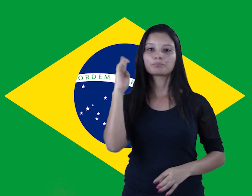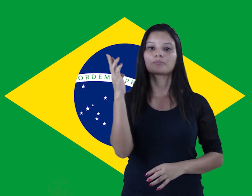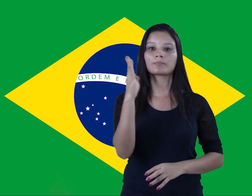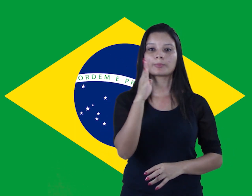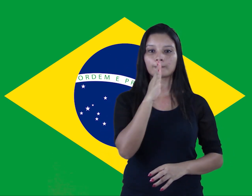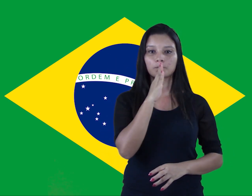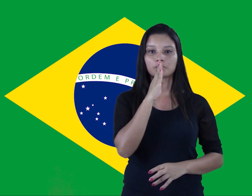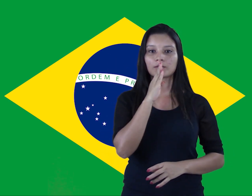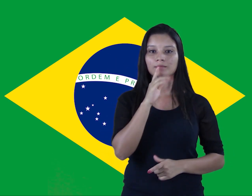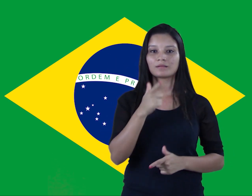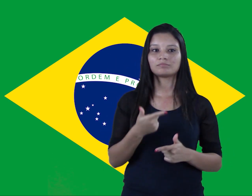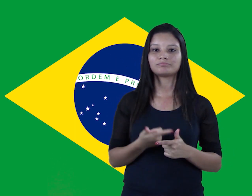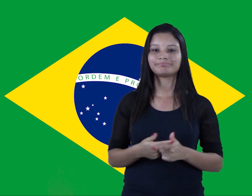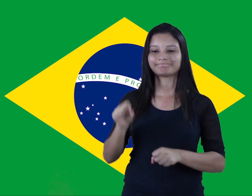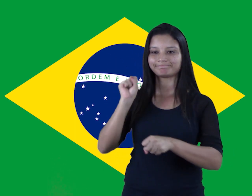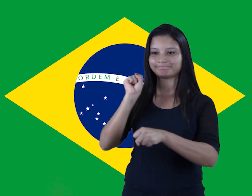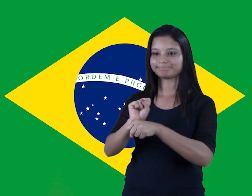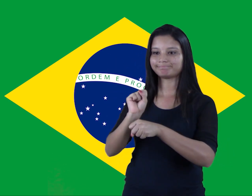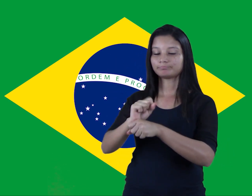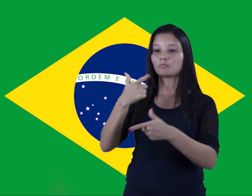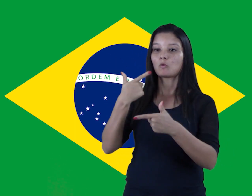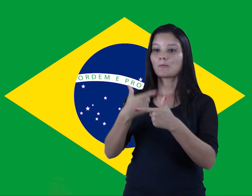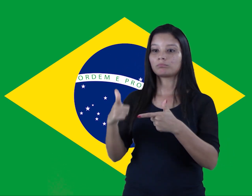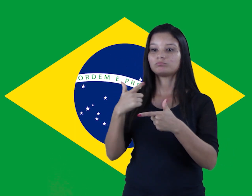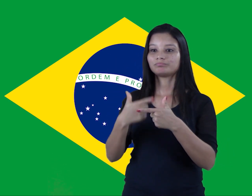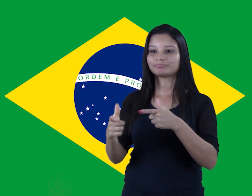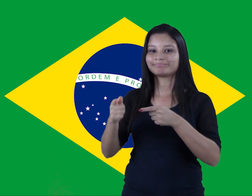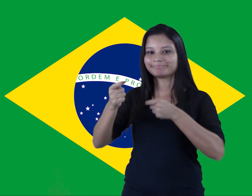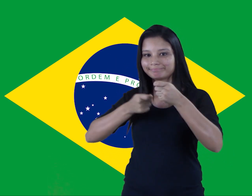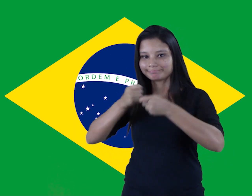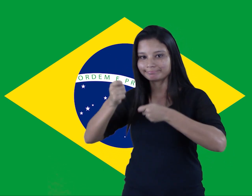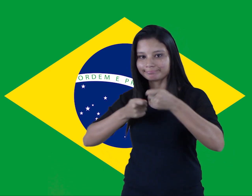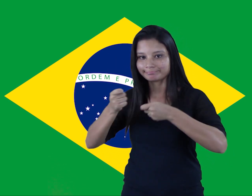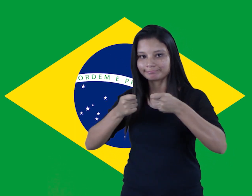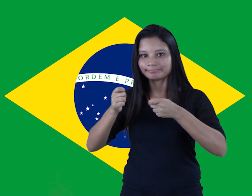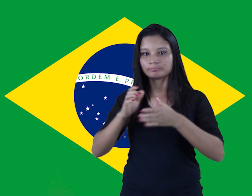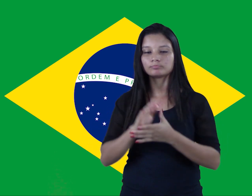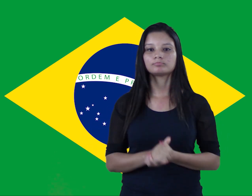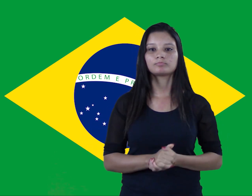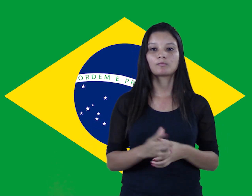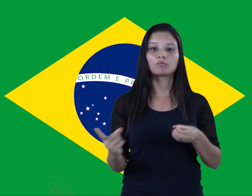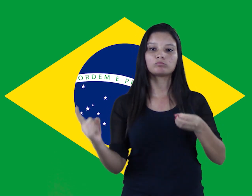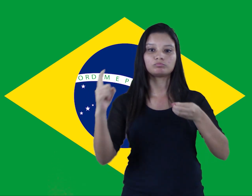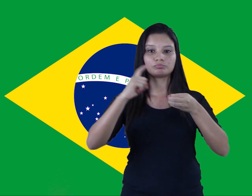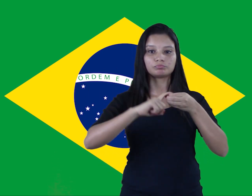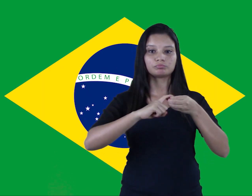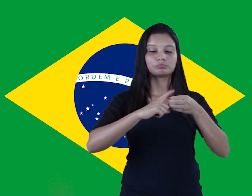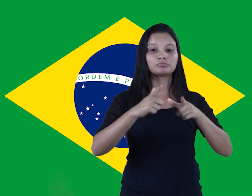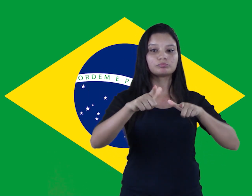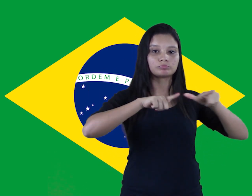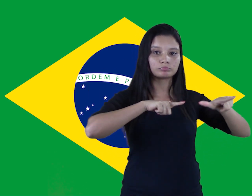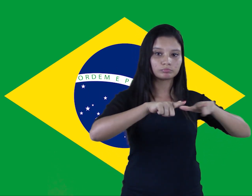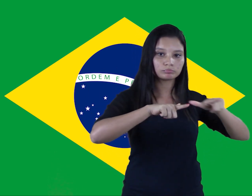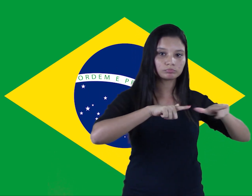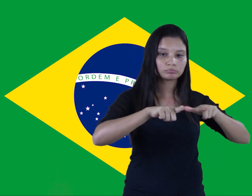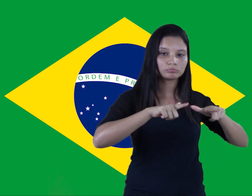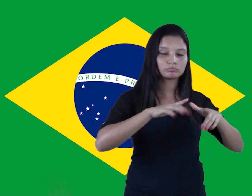seu funcionamento suspenso por problemas de ordem administrativa, retomando suas